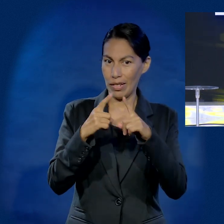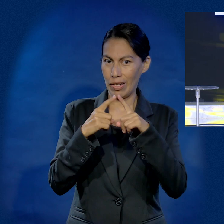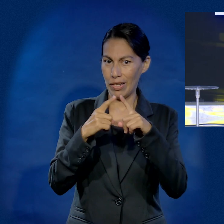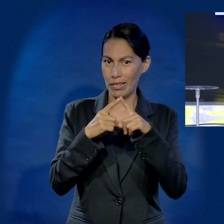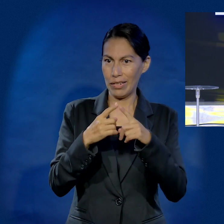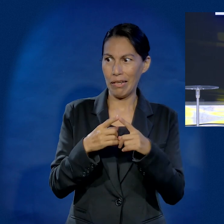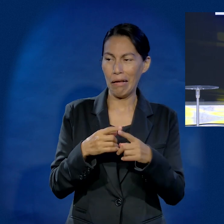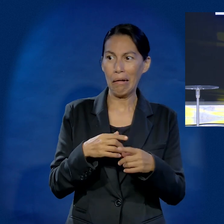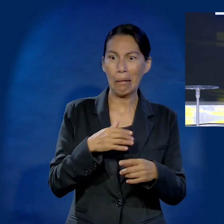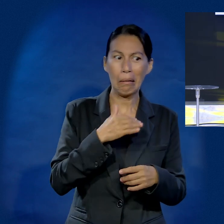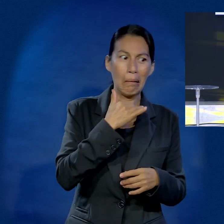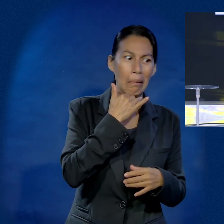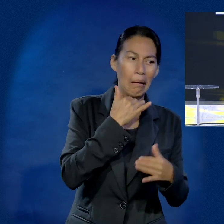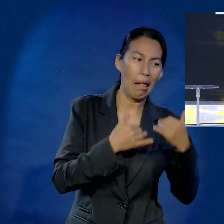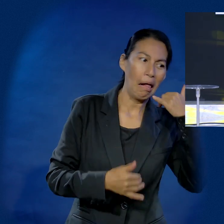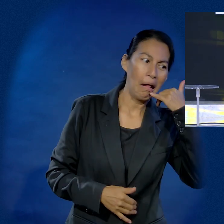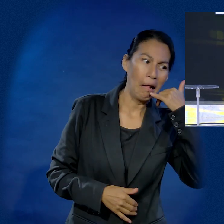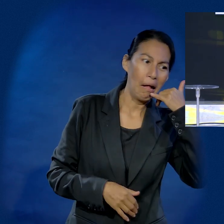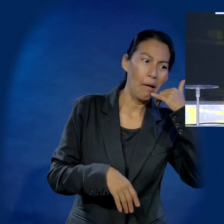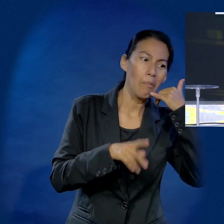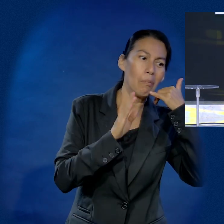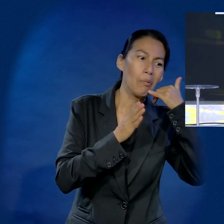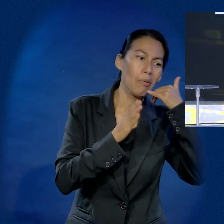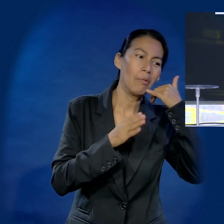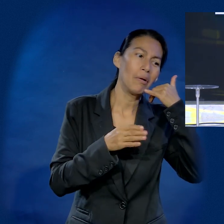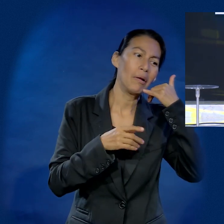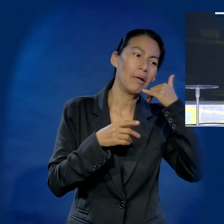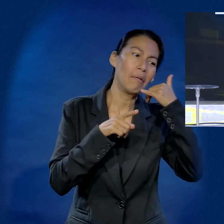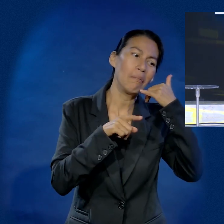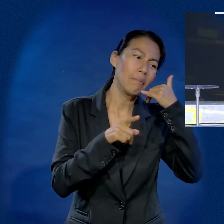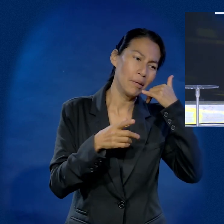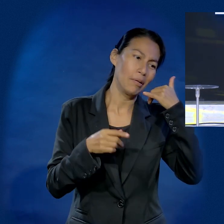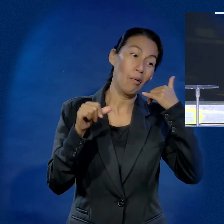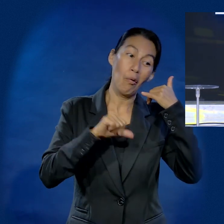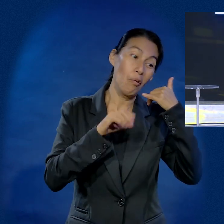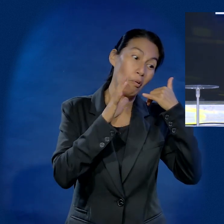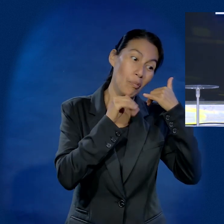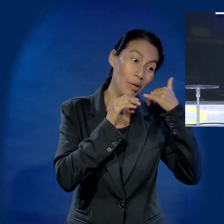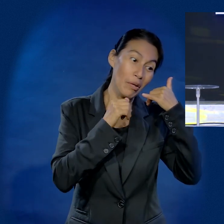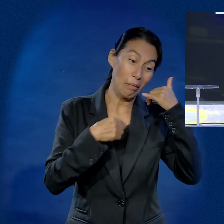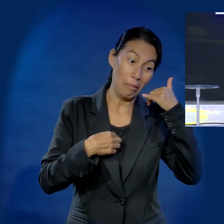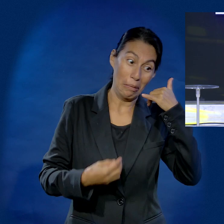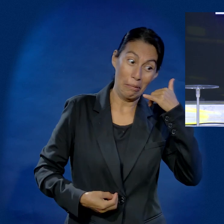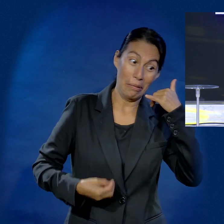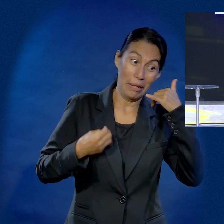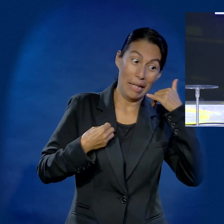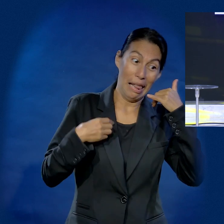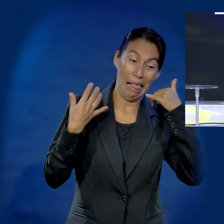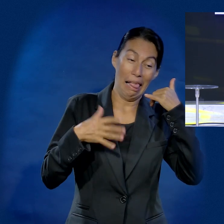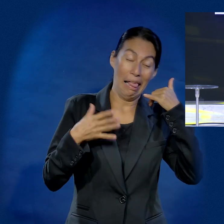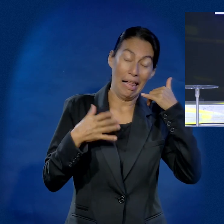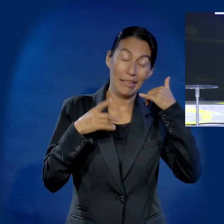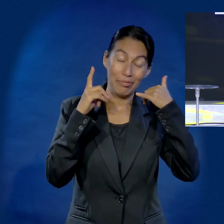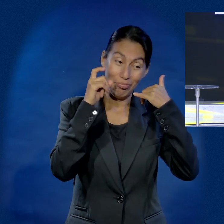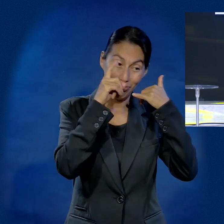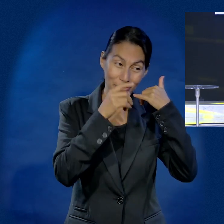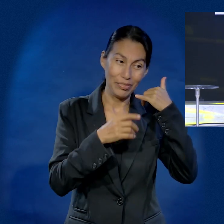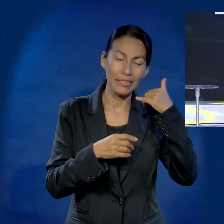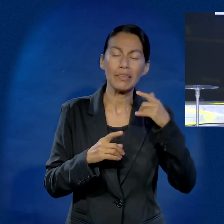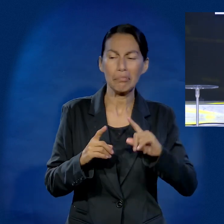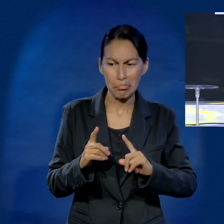jueves me tocaba en la iglesia en Monte Alto, yo le hablé al anciano, le dije, hermano, este jueves no puedo ir. ¿Por qué, pastor? Mi vida está en juego, le dije.